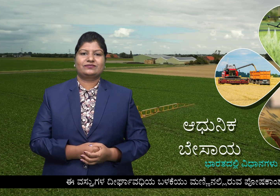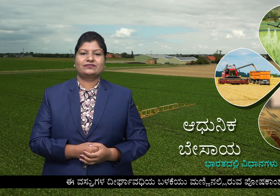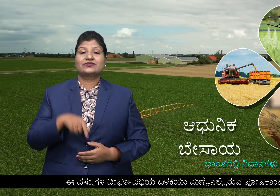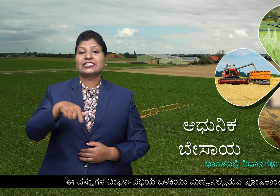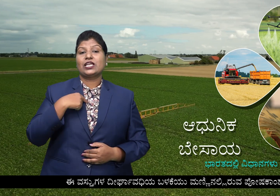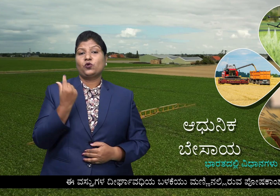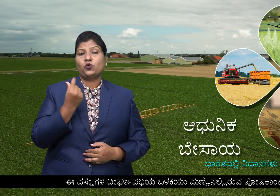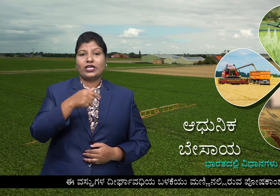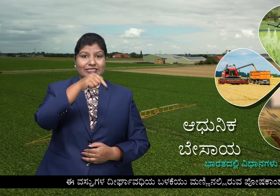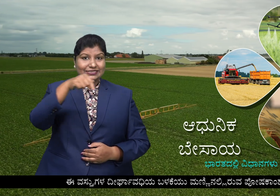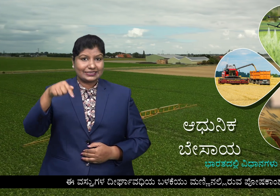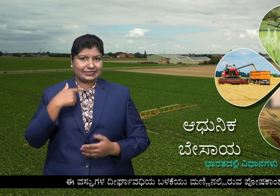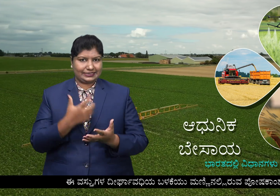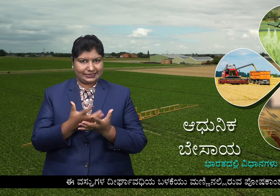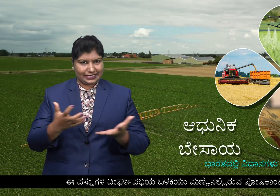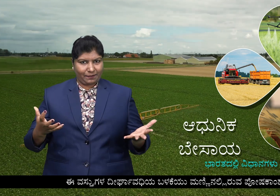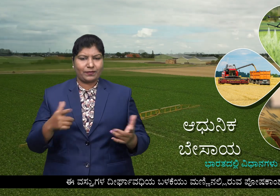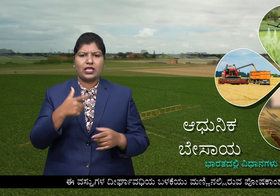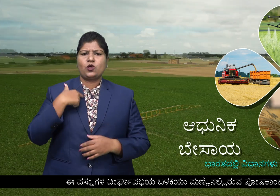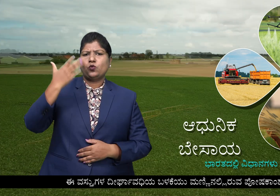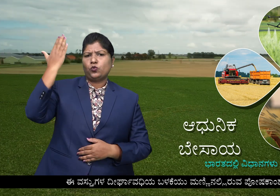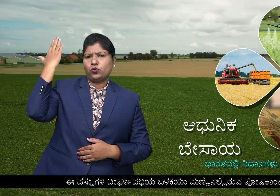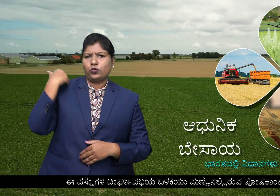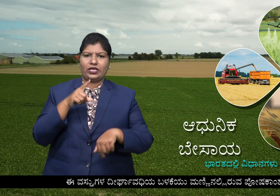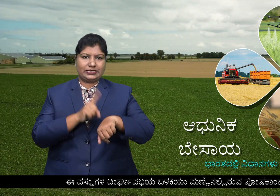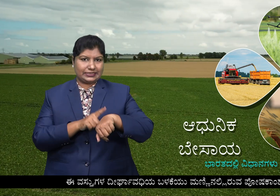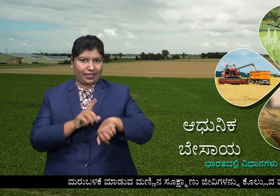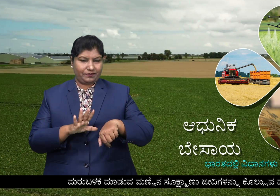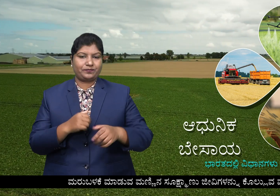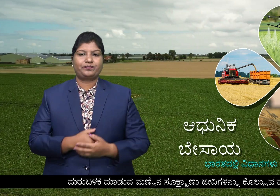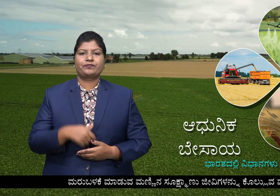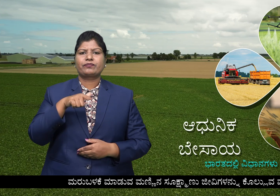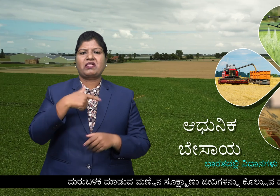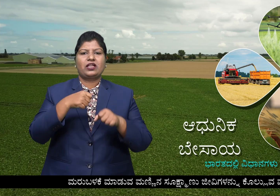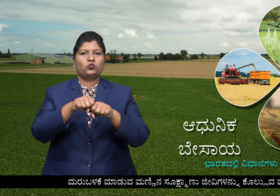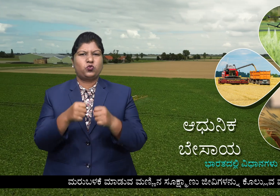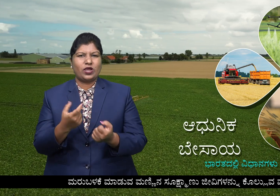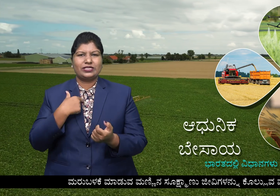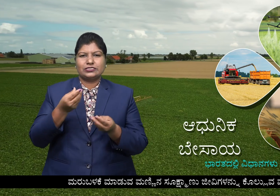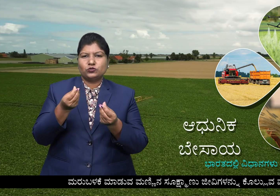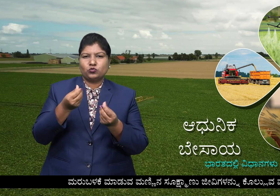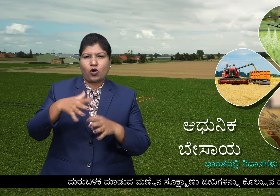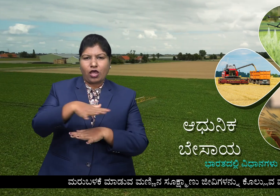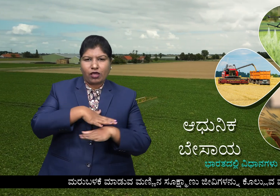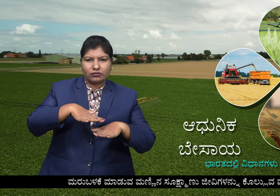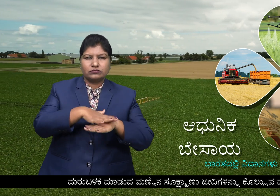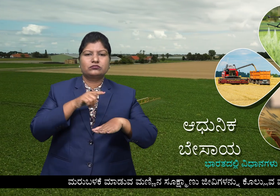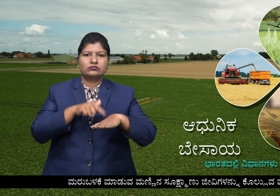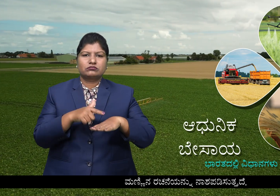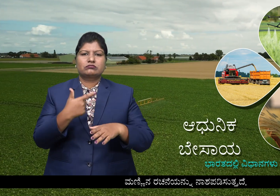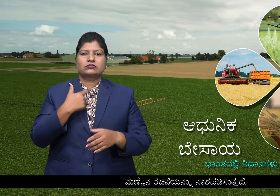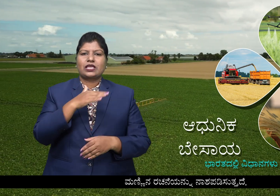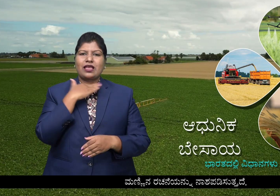ಈ ವಸ್ತುಗಳ ದೀರ್ಘಾವಧಿಯ ಬಳಕೆಯು ಮಣ್ಣಿನಲ್ಲಿರುವ ಪೋಷಕಾಂಶಗಳನ್ನು ಮರುಬಳಕೆ ಮಾಡುವ ಮಣ್ಣಿನ ಸೂಕ್ಷ್ಮಾಣುಜೀವಿಗಳನ್ನು ಕೊಲ್ಲುವ